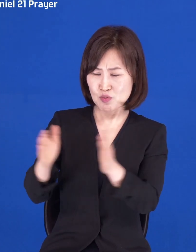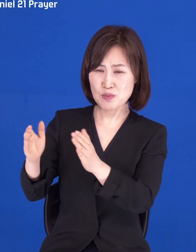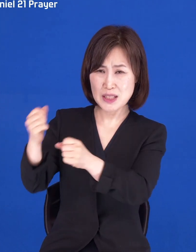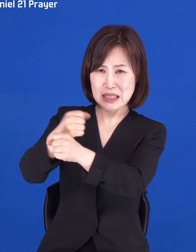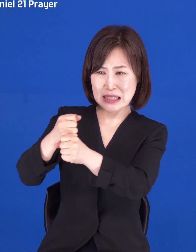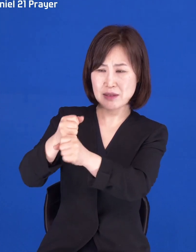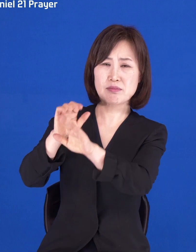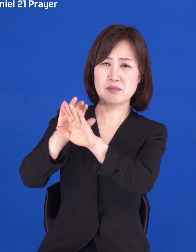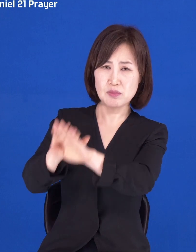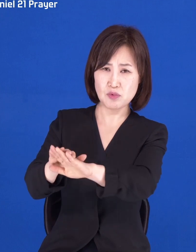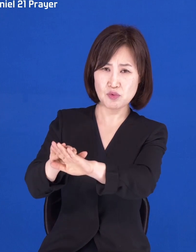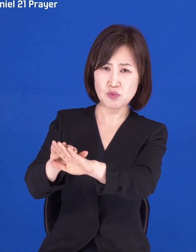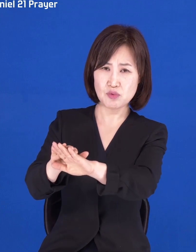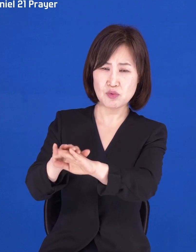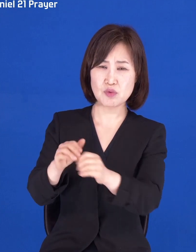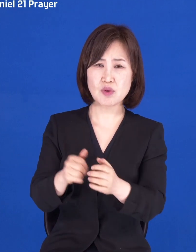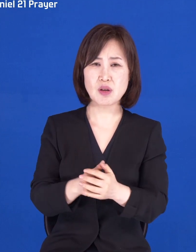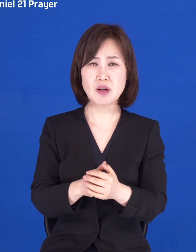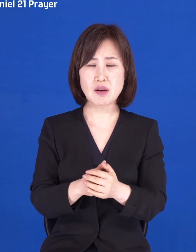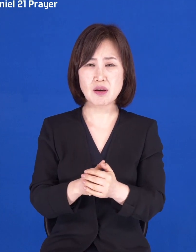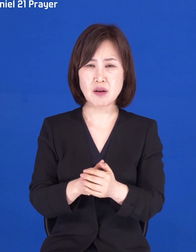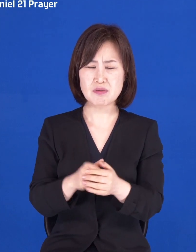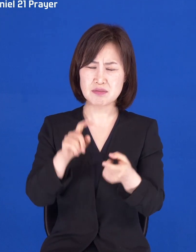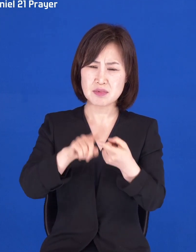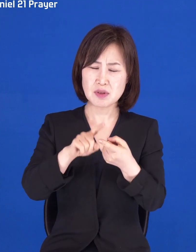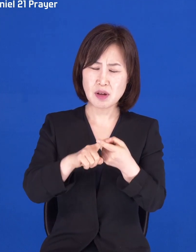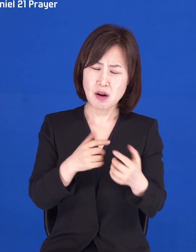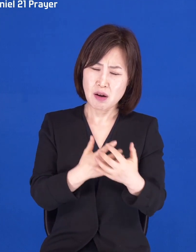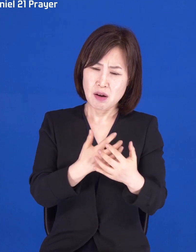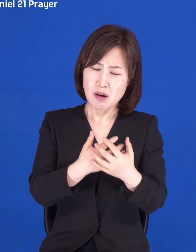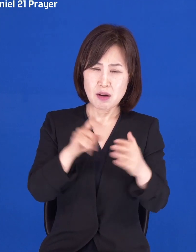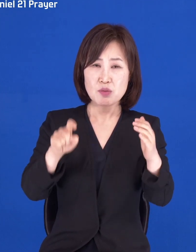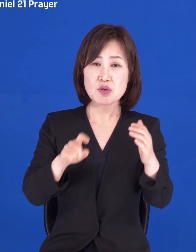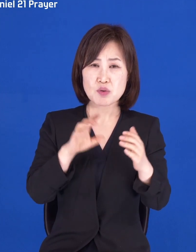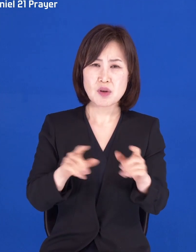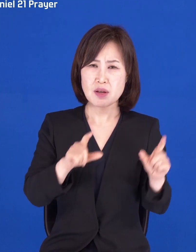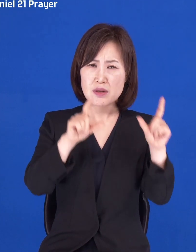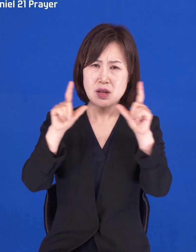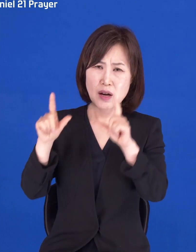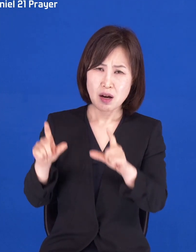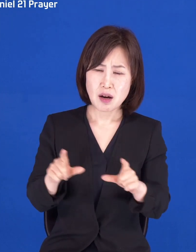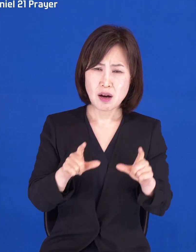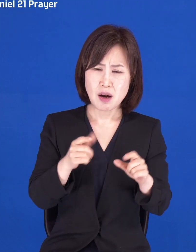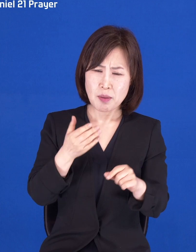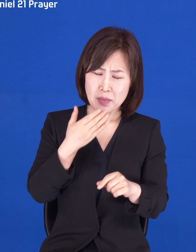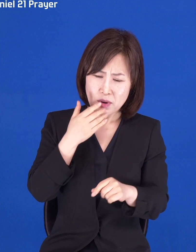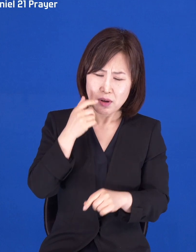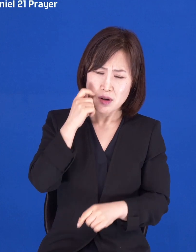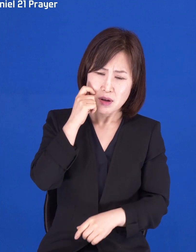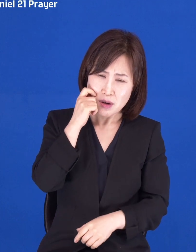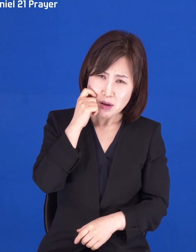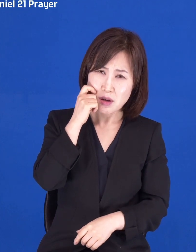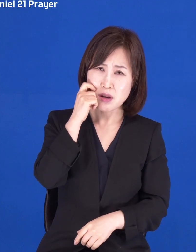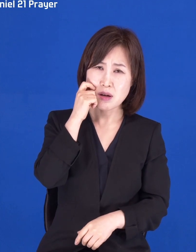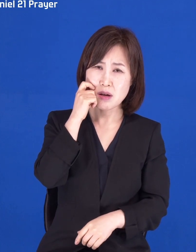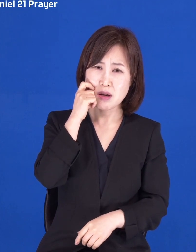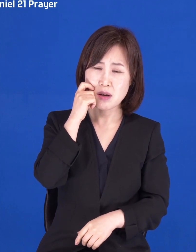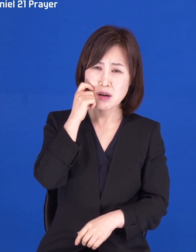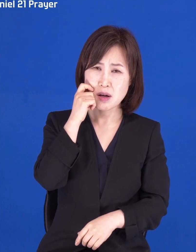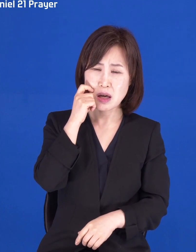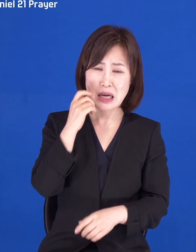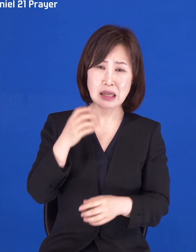거예요. 그렇게 살았어요. 정말 아무것도 못 삼키고 그냥 큰 소리로